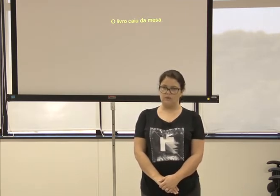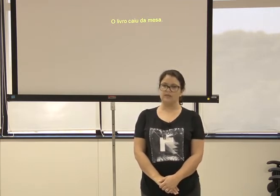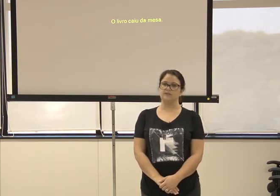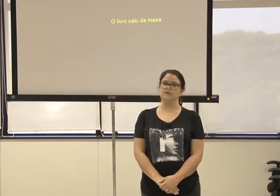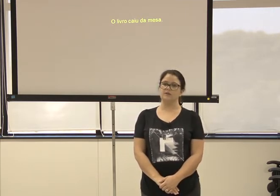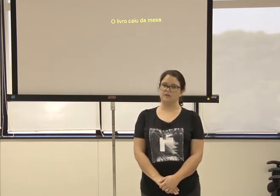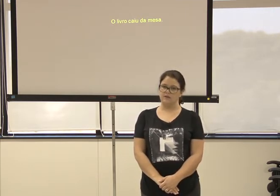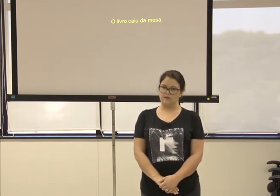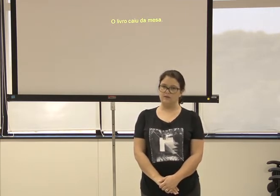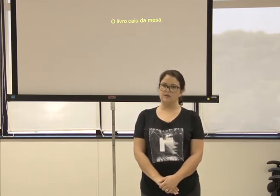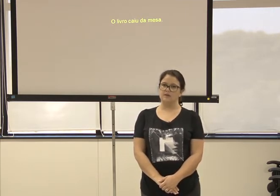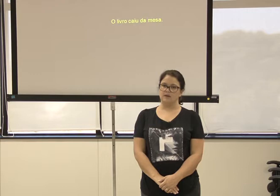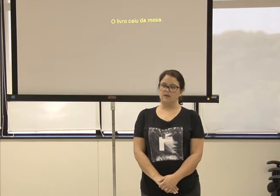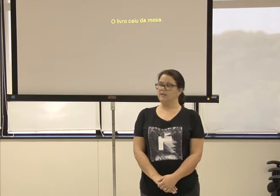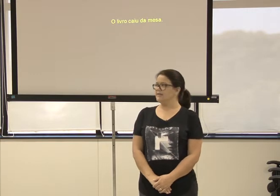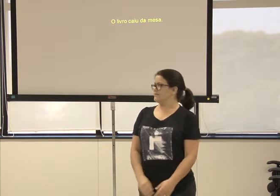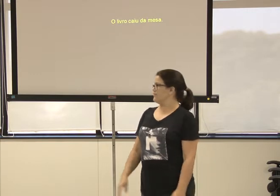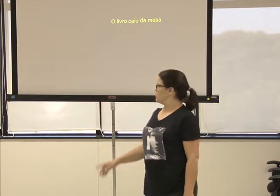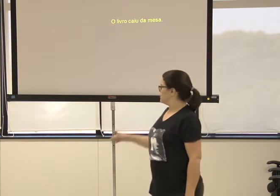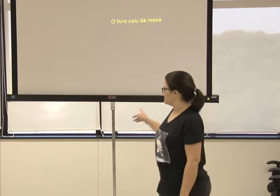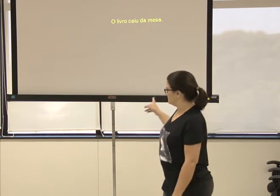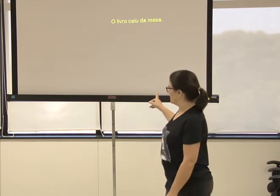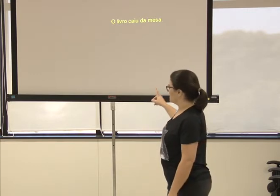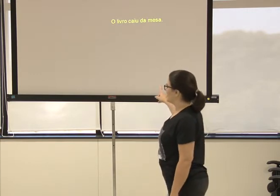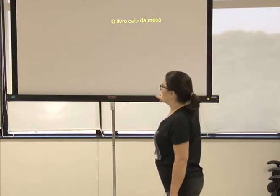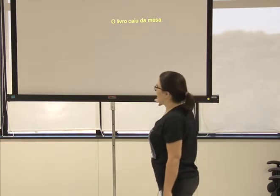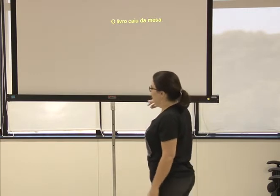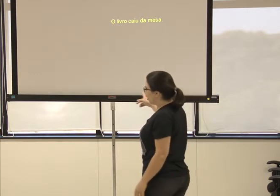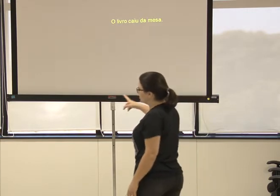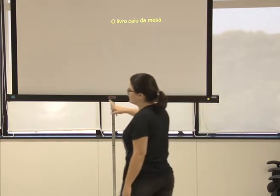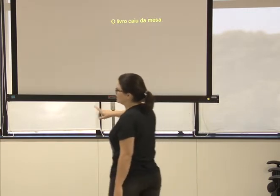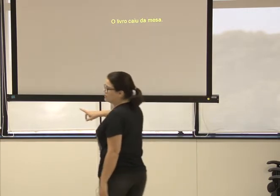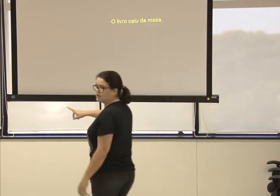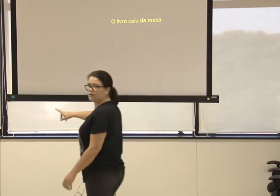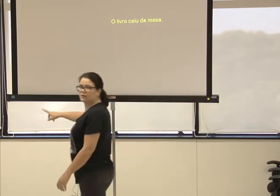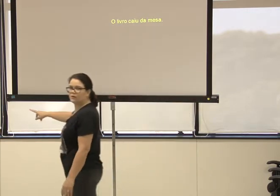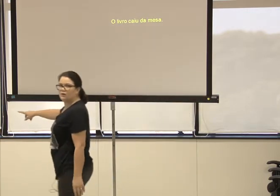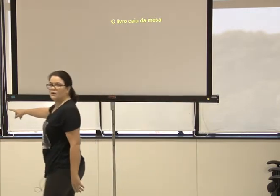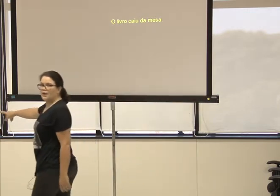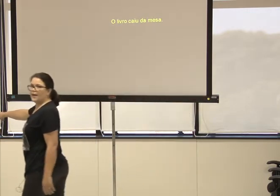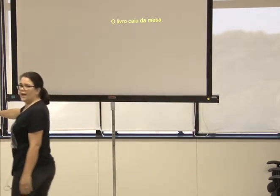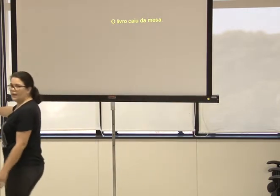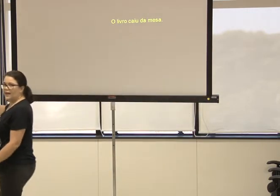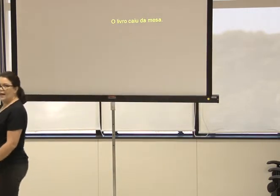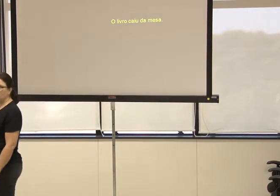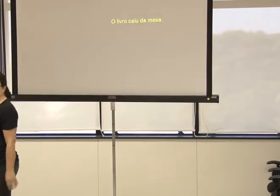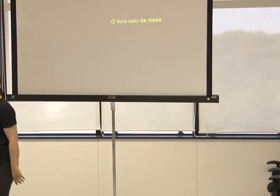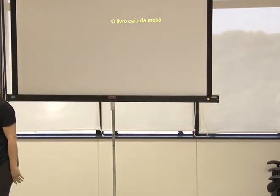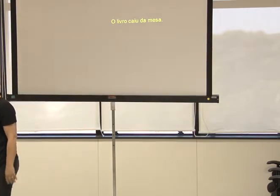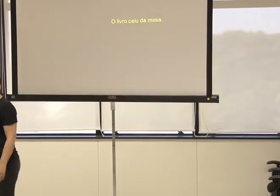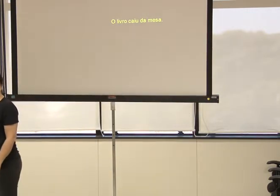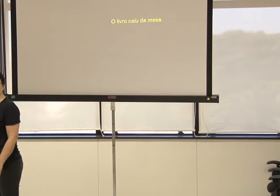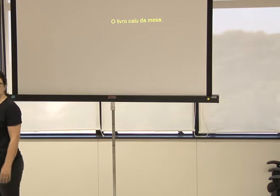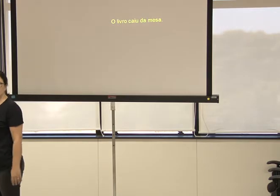Mesa. Vocês veem que a ordem ela é alterada na língua de